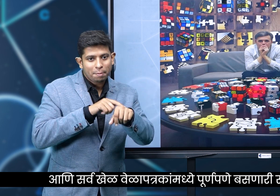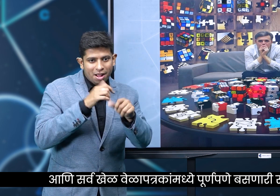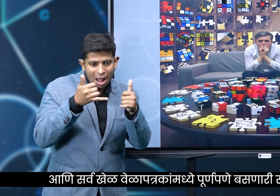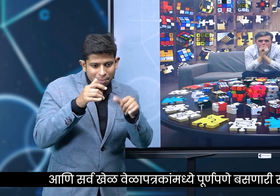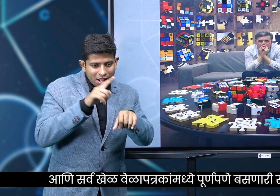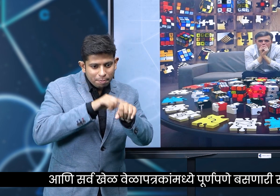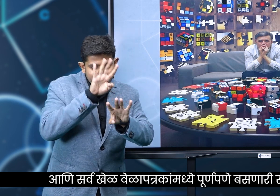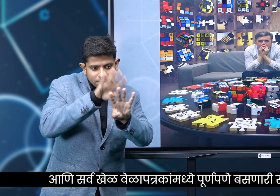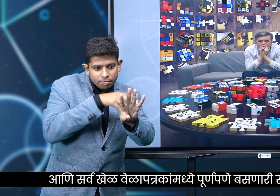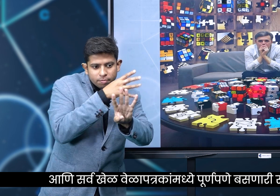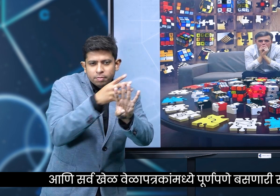असेल, तर